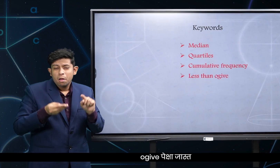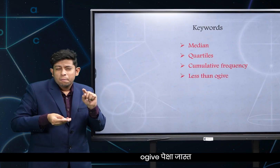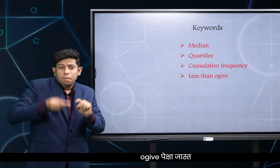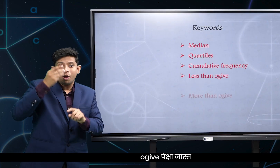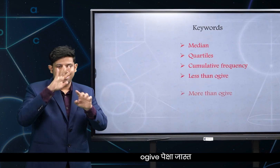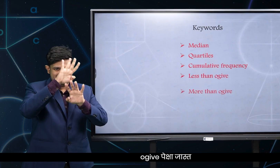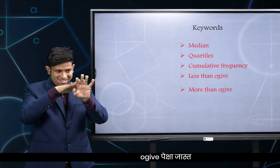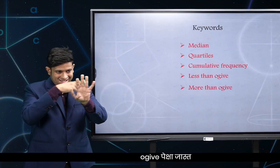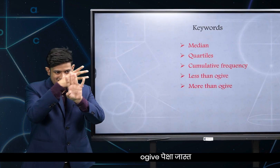ऑगिव्हपेक्षा जास्त,